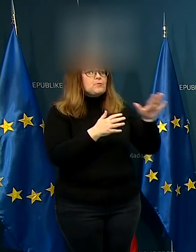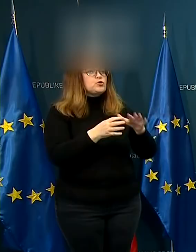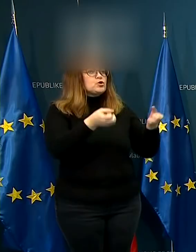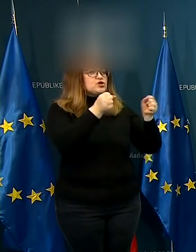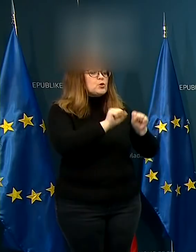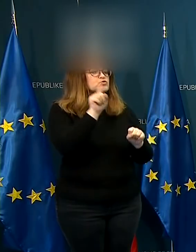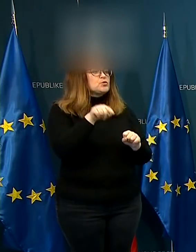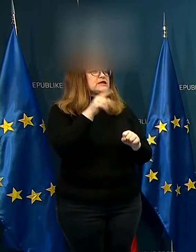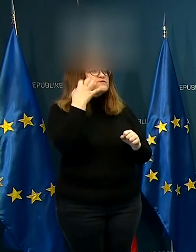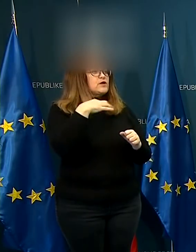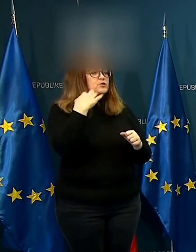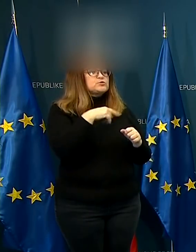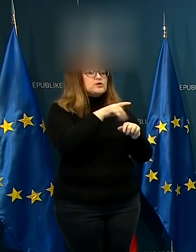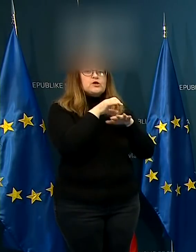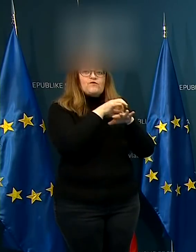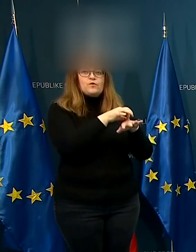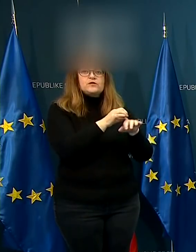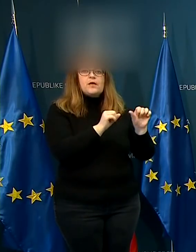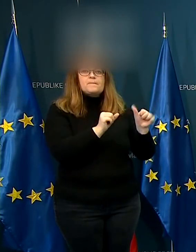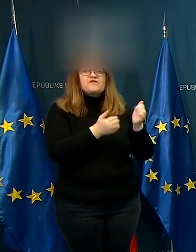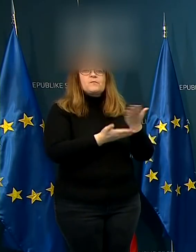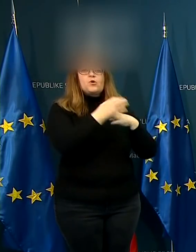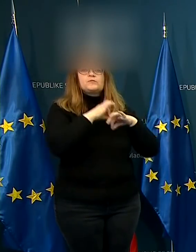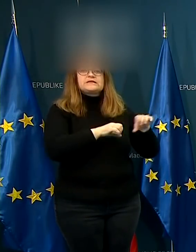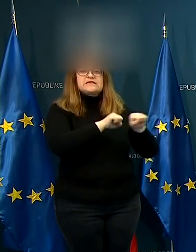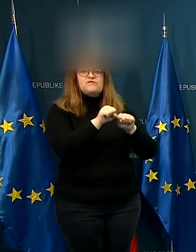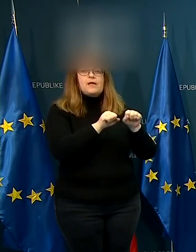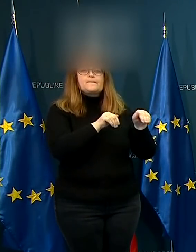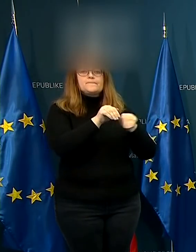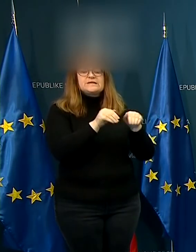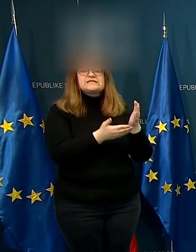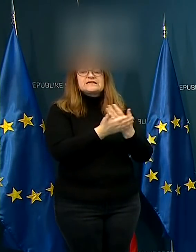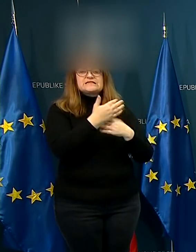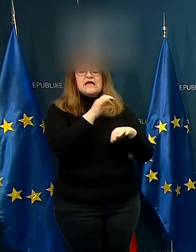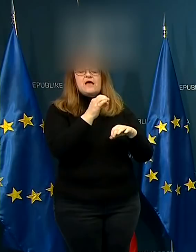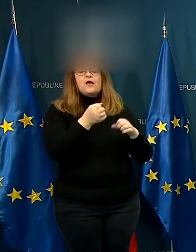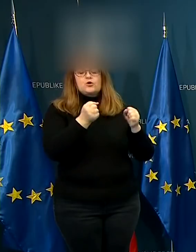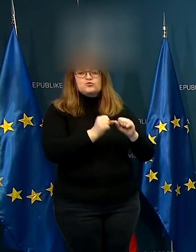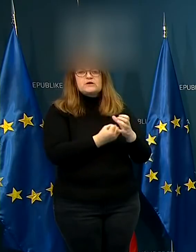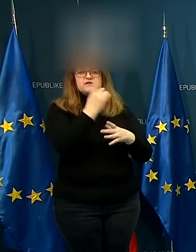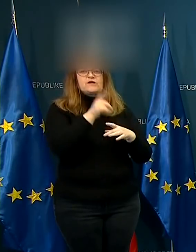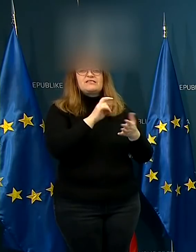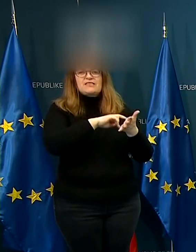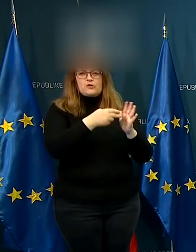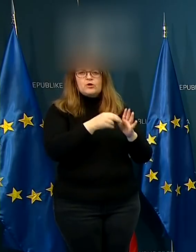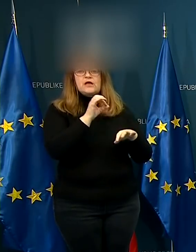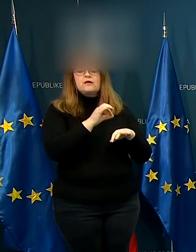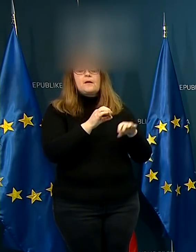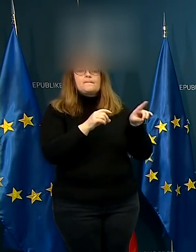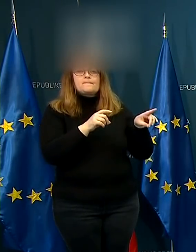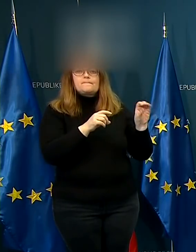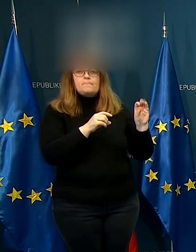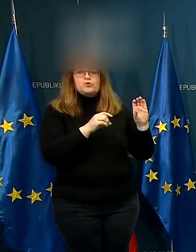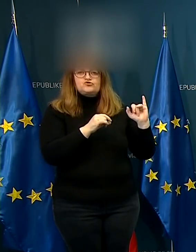gospodarstva in kmetijstva, ki jo vodi prvi podpredsednik vlade, minister za gospodarski razvoj in tehnologijo Zdravko